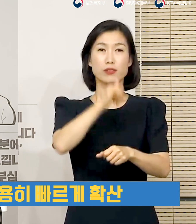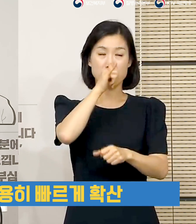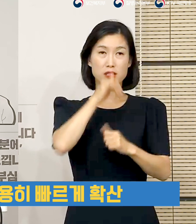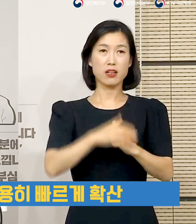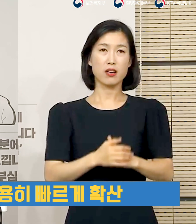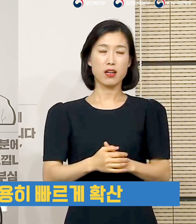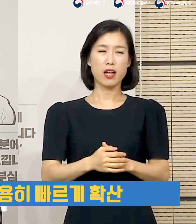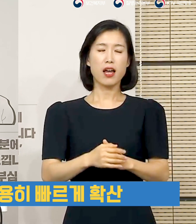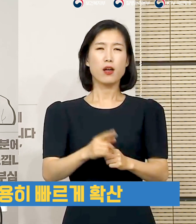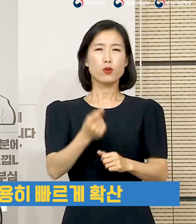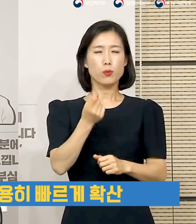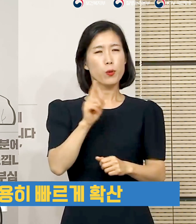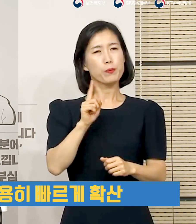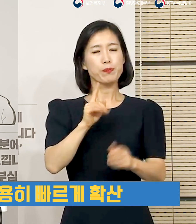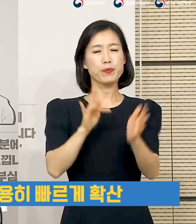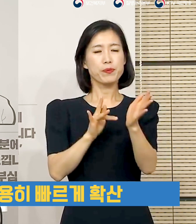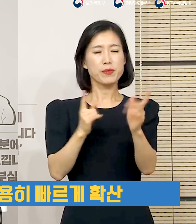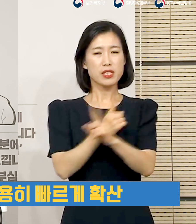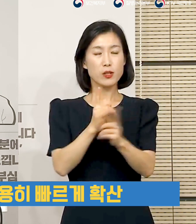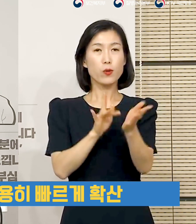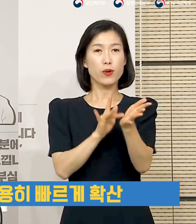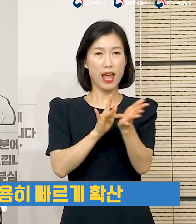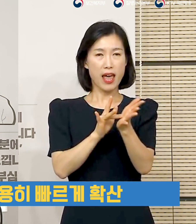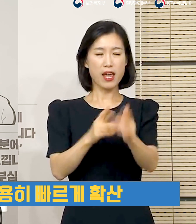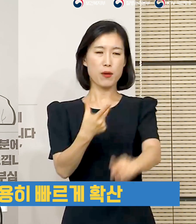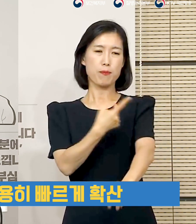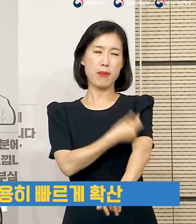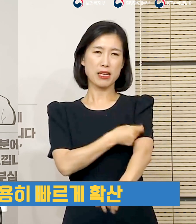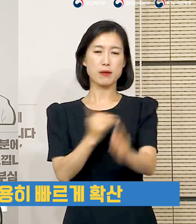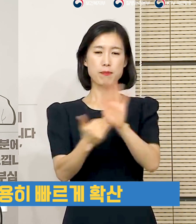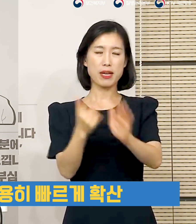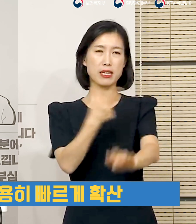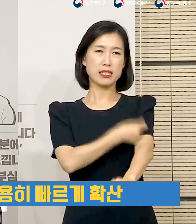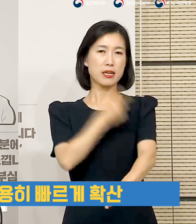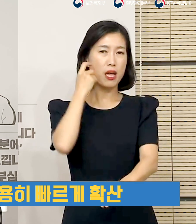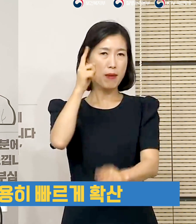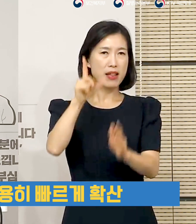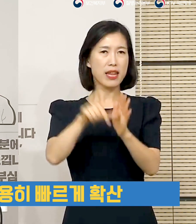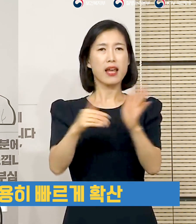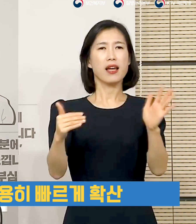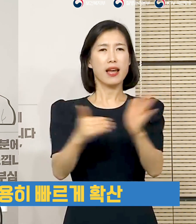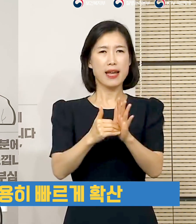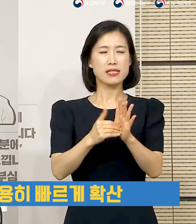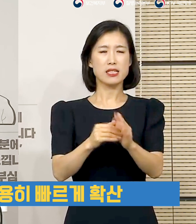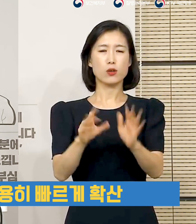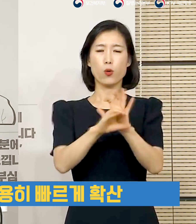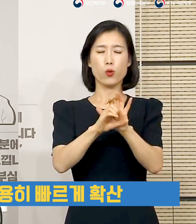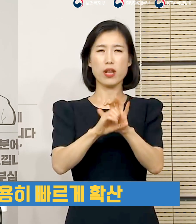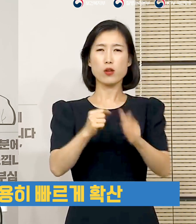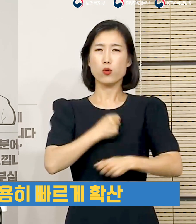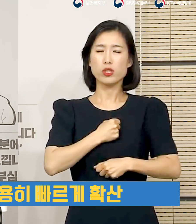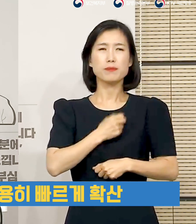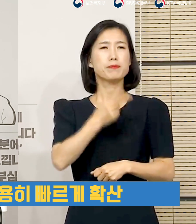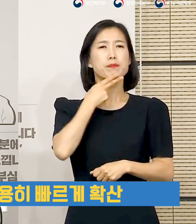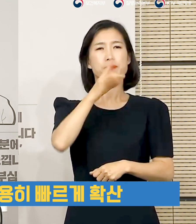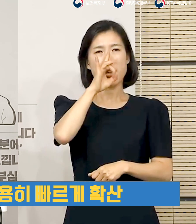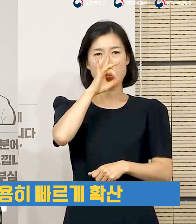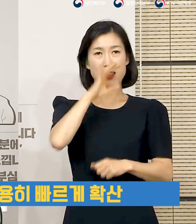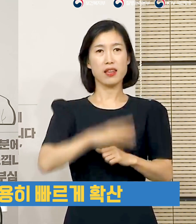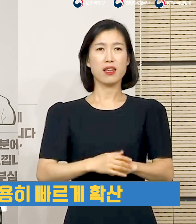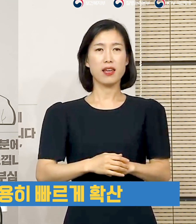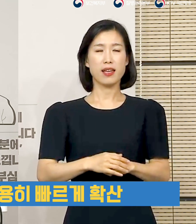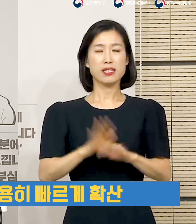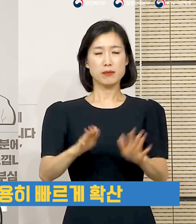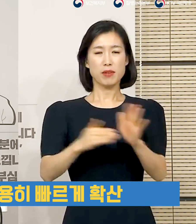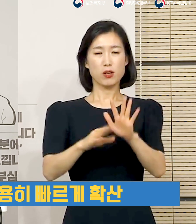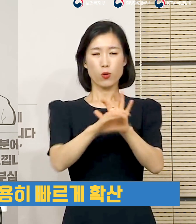적어도 치료제와 백신이 개발되기 전까지 우리는 코로나19가 없는 삶을 살아갈 수는 없습니다. 그동안